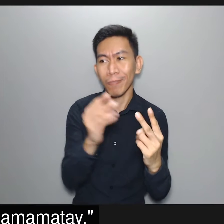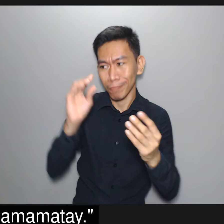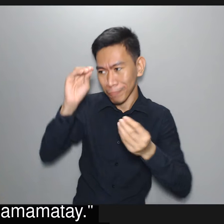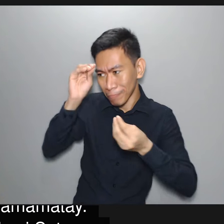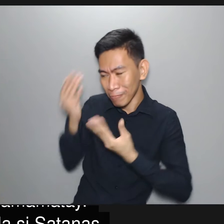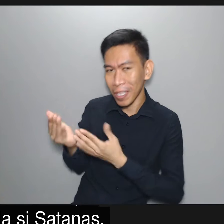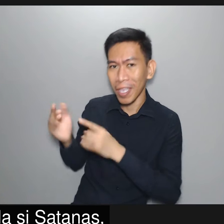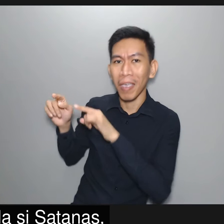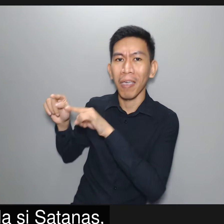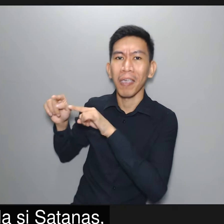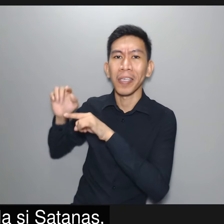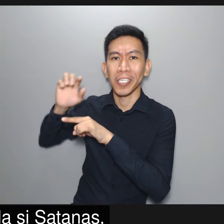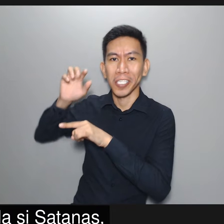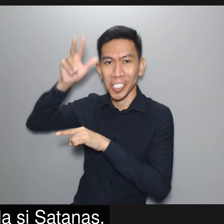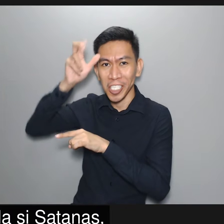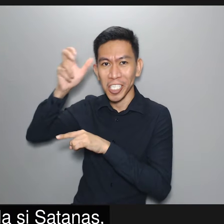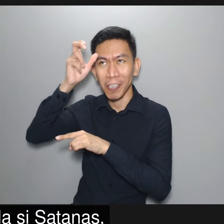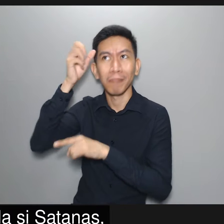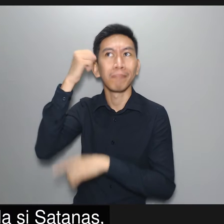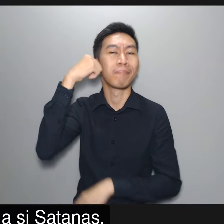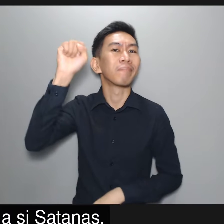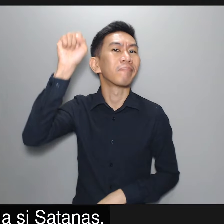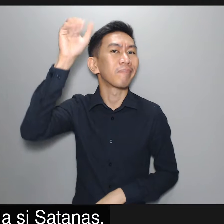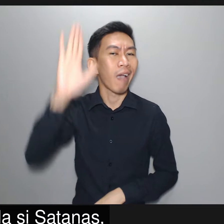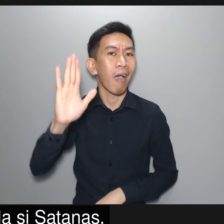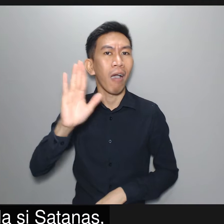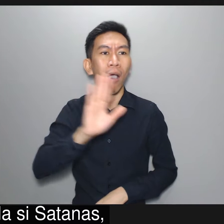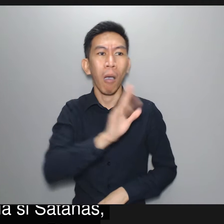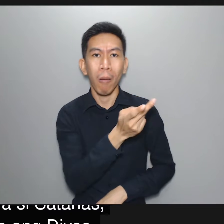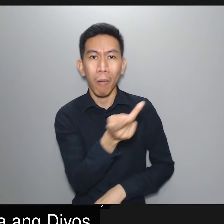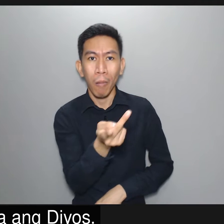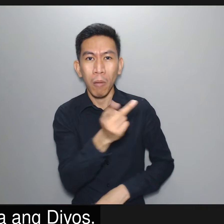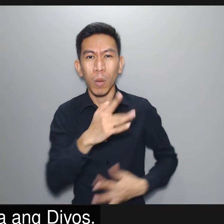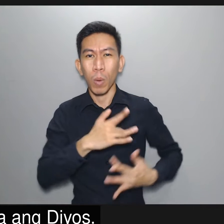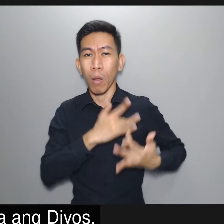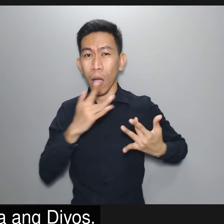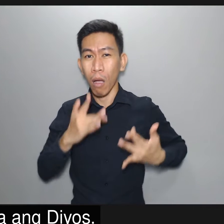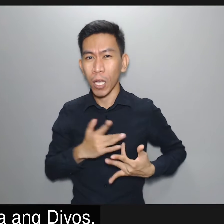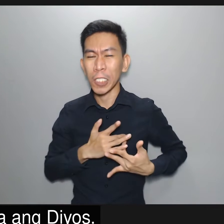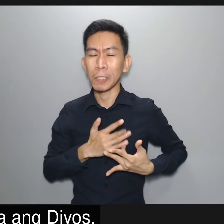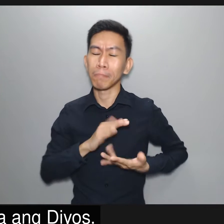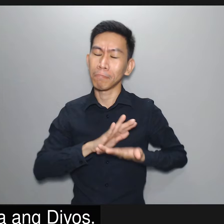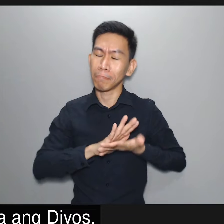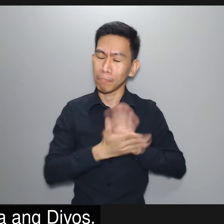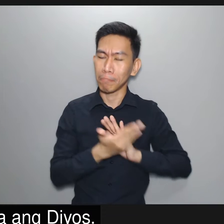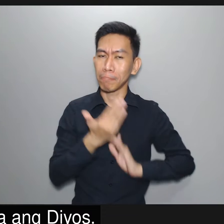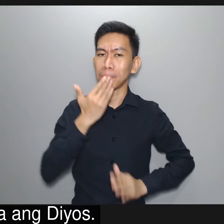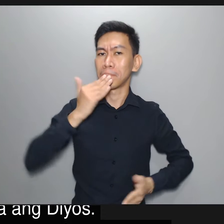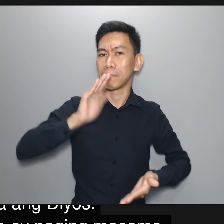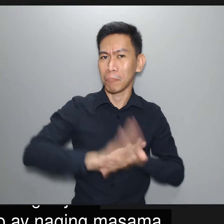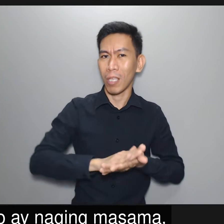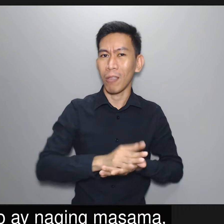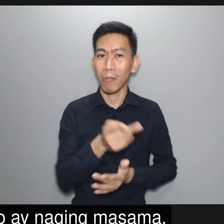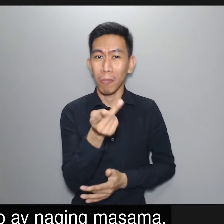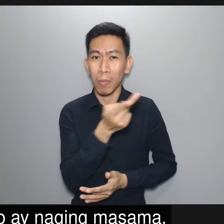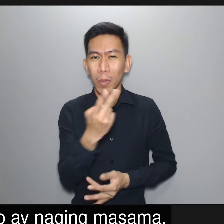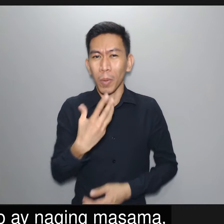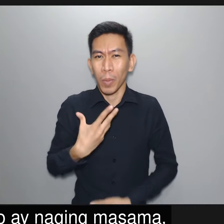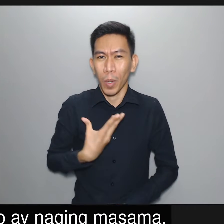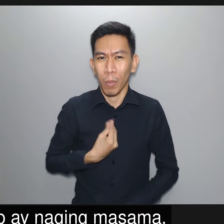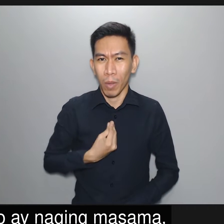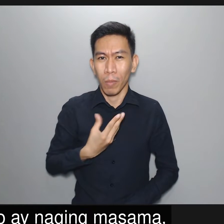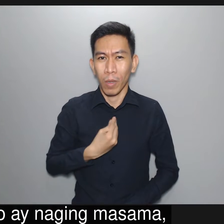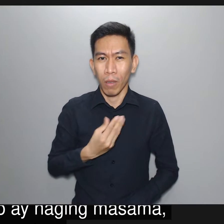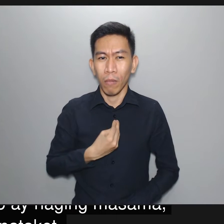Diyos. Ang kanilang mga puso ay naging masama at sila ay natakot. Mula